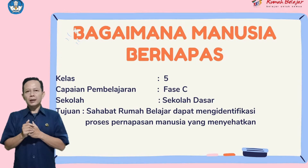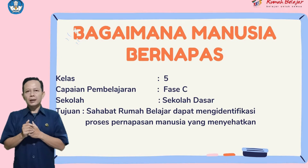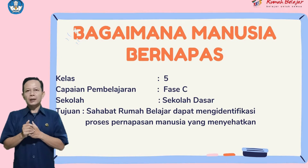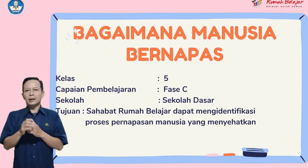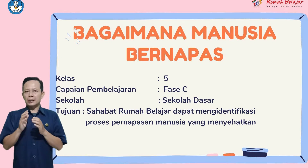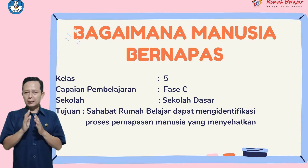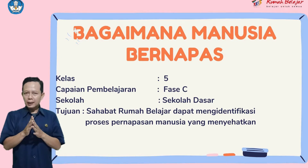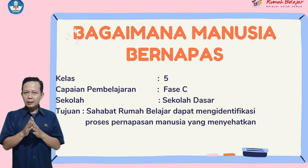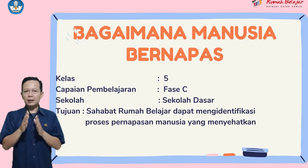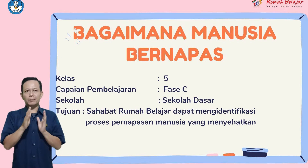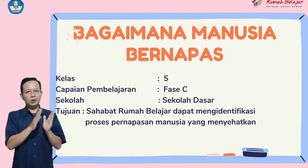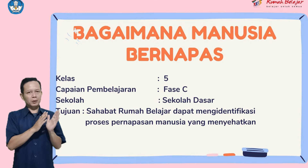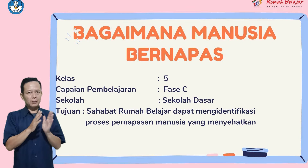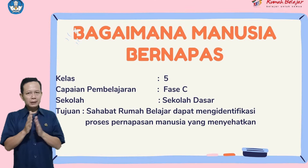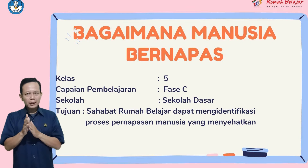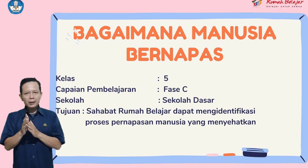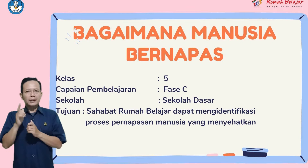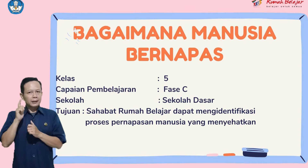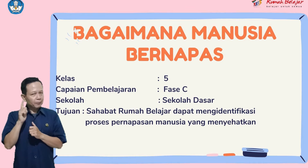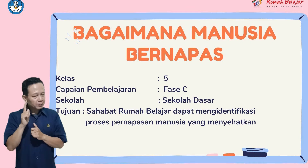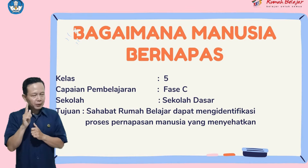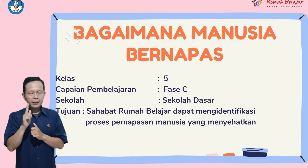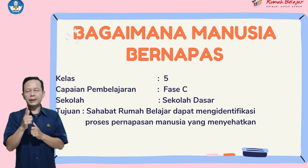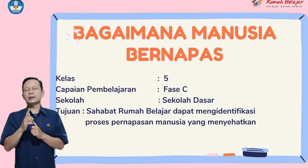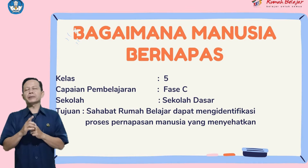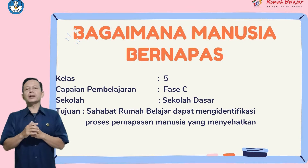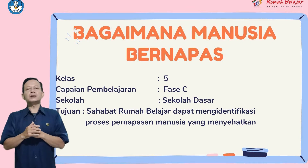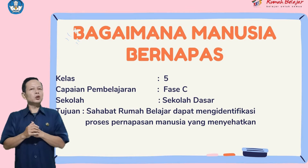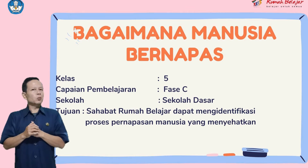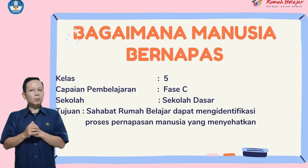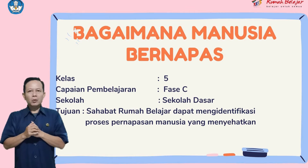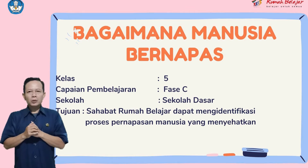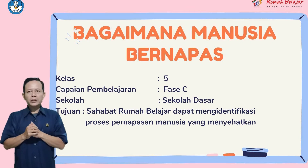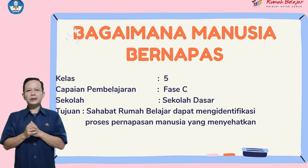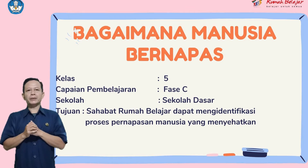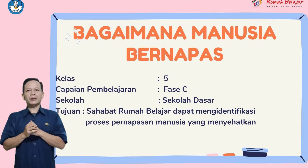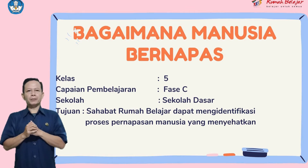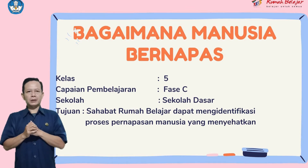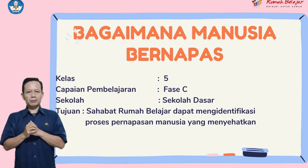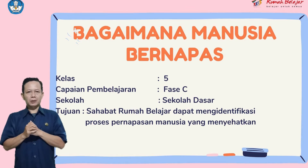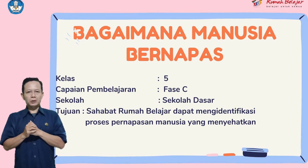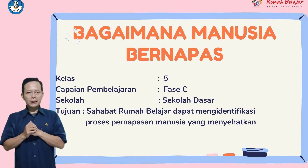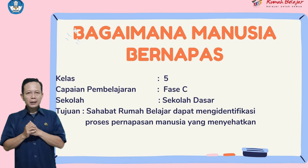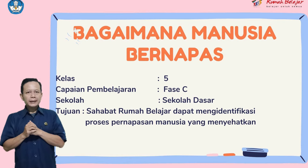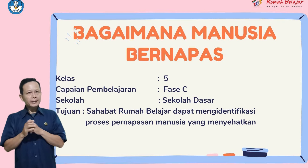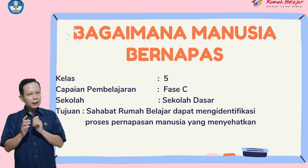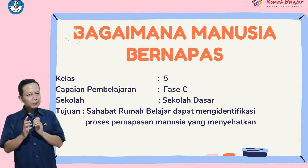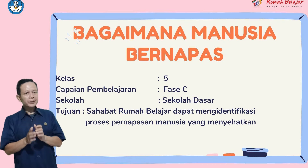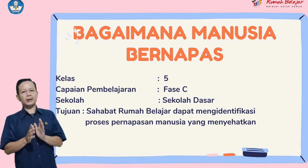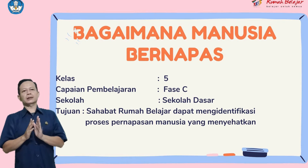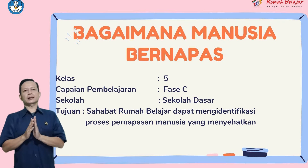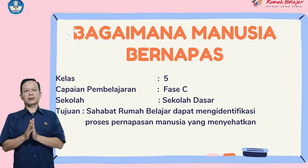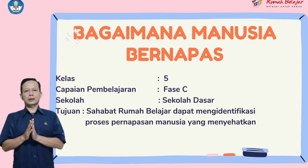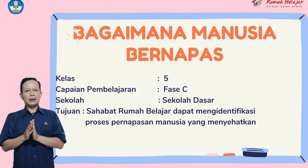dasar agar sahabat rumah belajar dapat mengidentifikasi proses pernapasan manusia